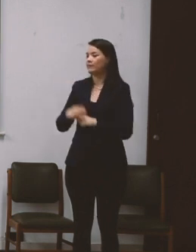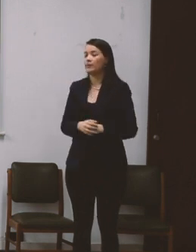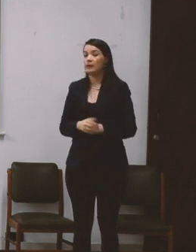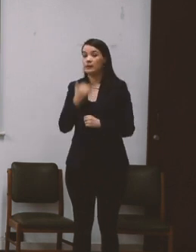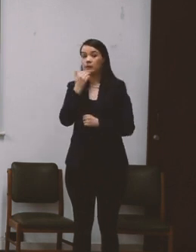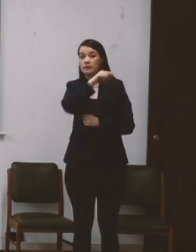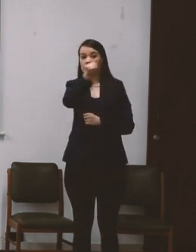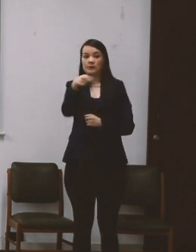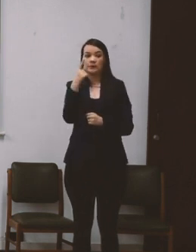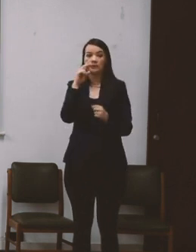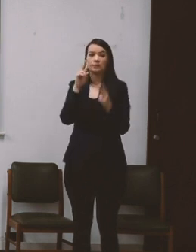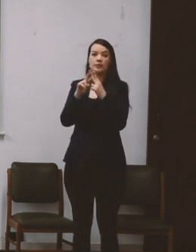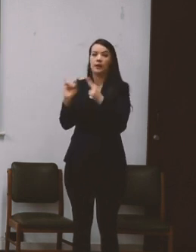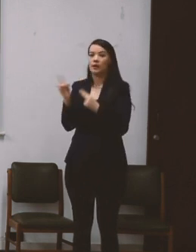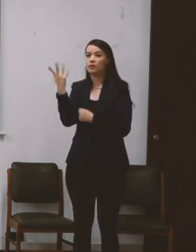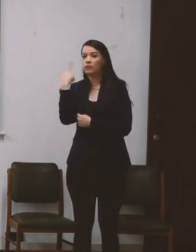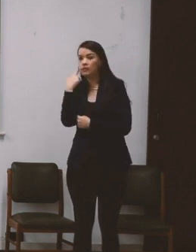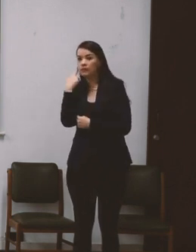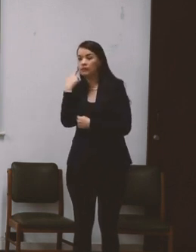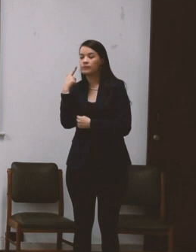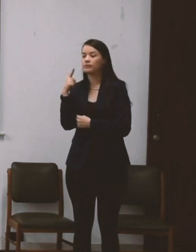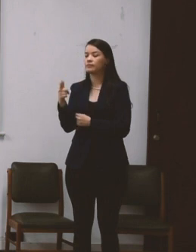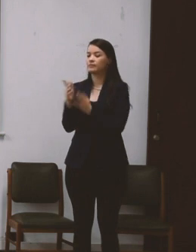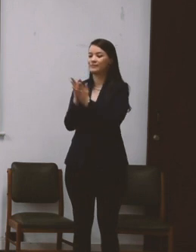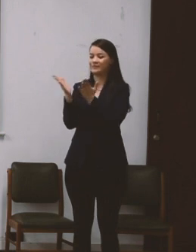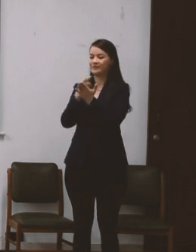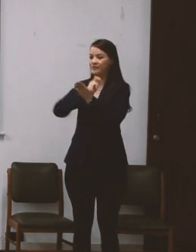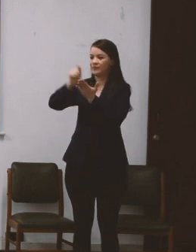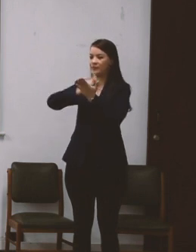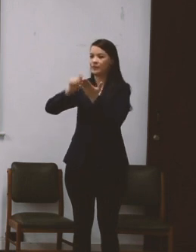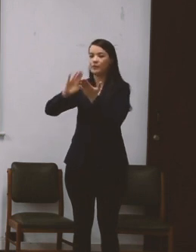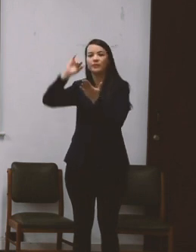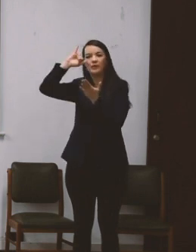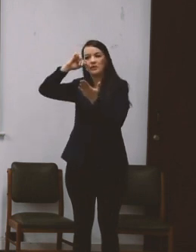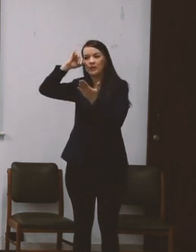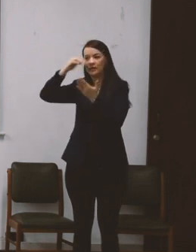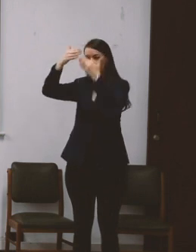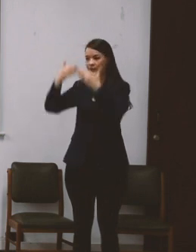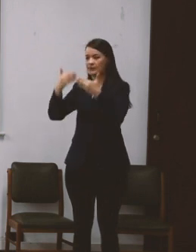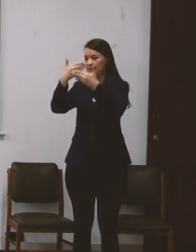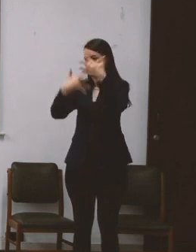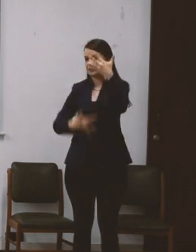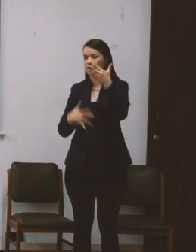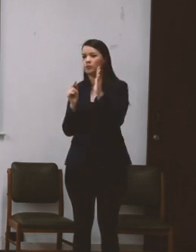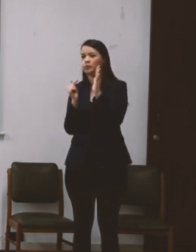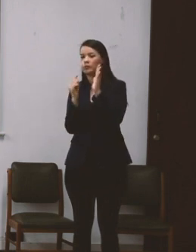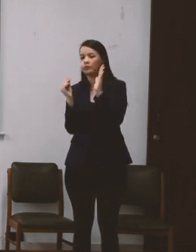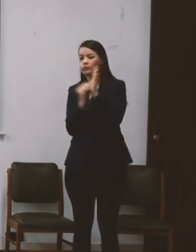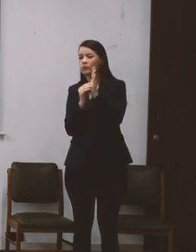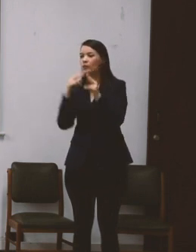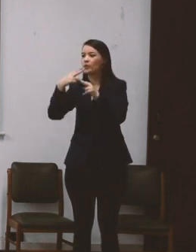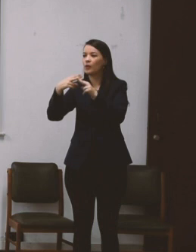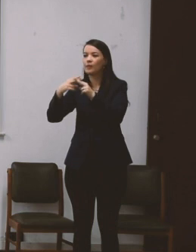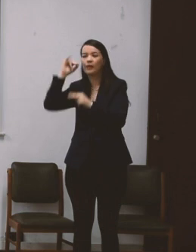han escuchado, a partir del Manual Diagnóstico y Estadístico de los Trastornos Mentales, una cosa que se llama el